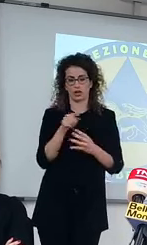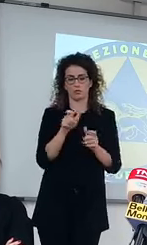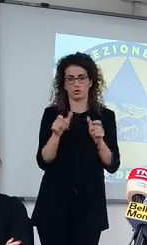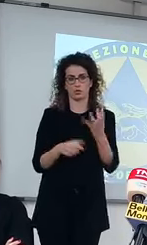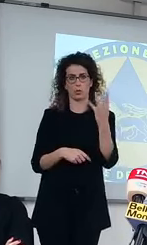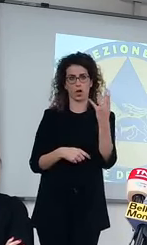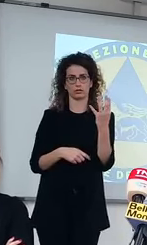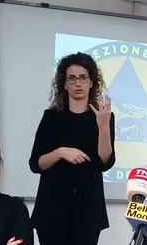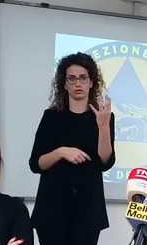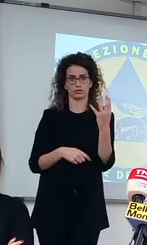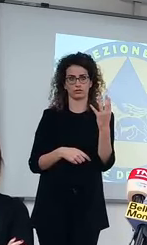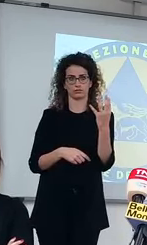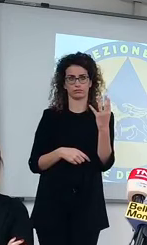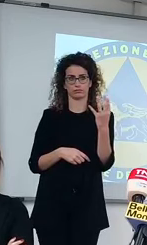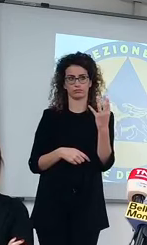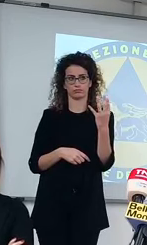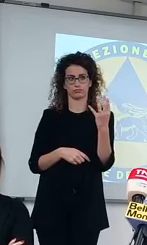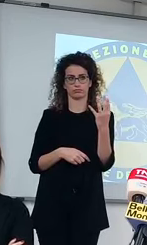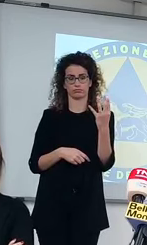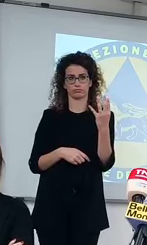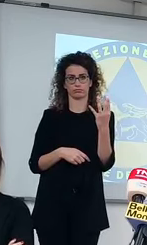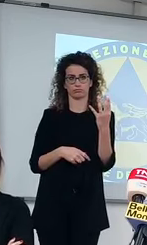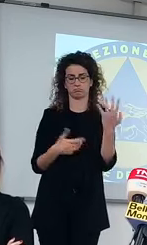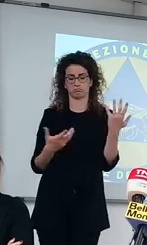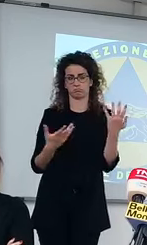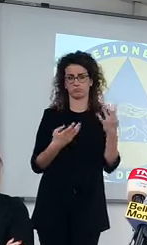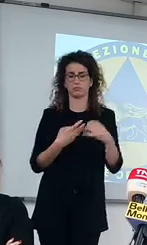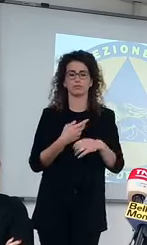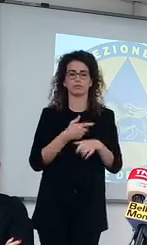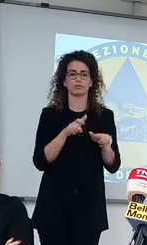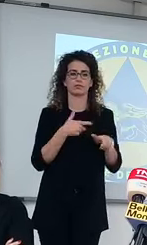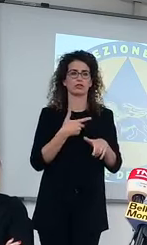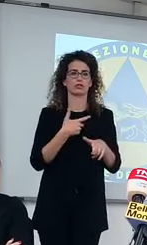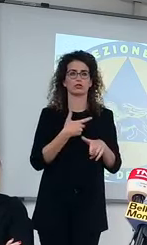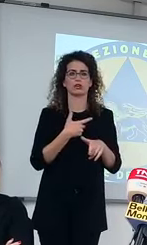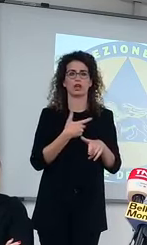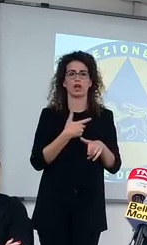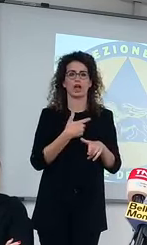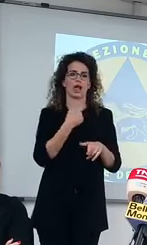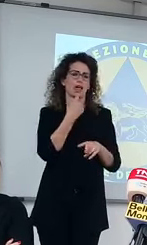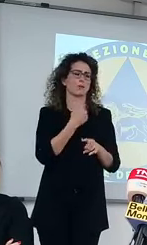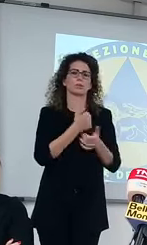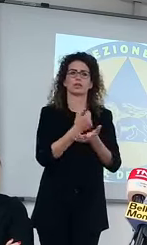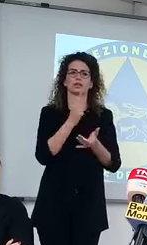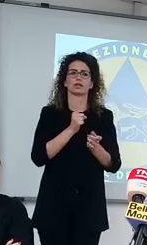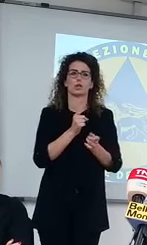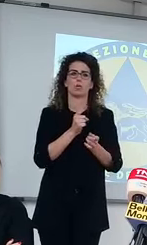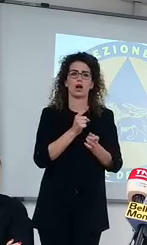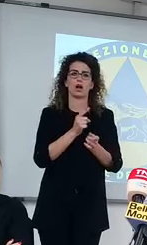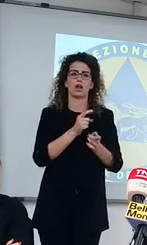verbale, ovviamente, in modo tale che l'anagrafe vaccinale resti segno del rifiuto. Noi non